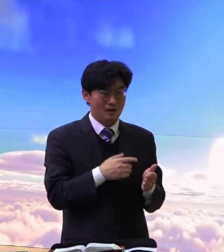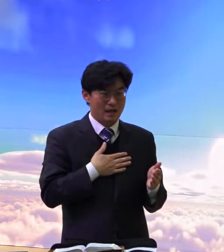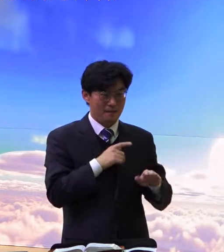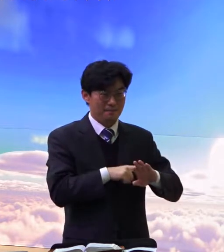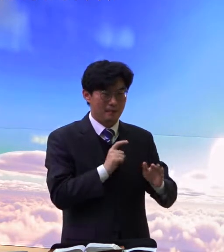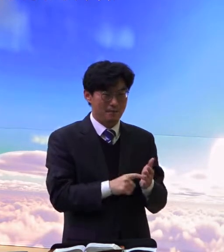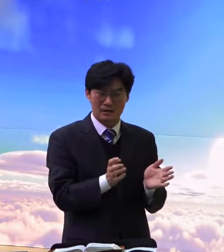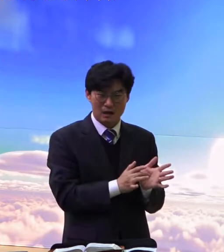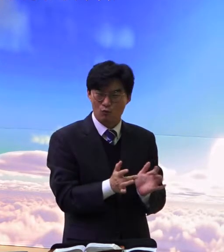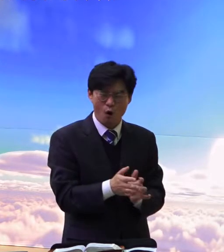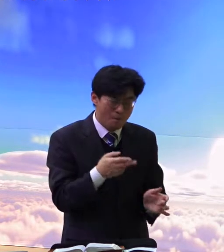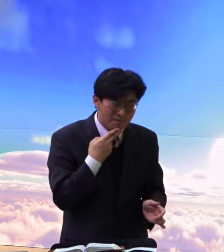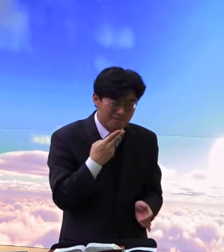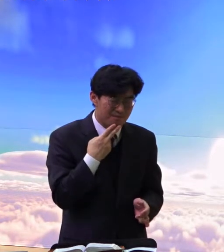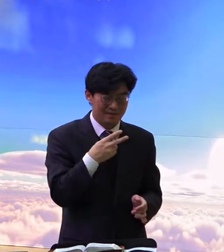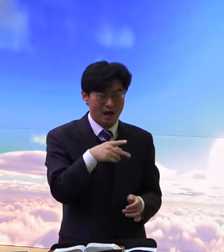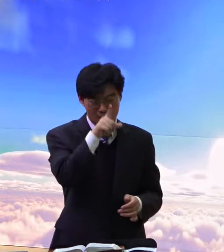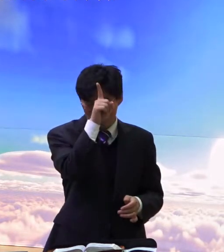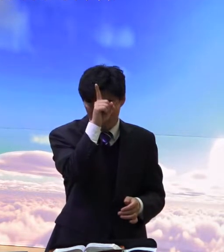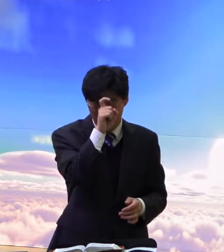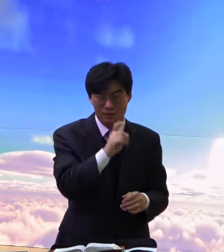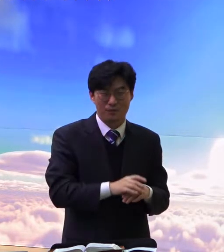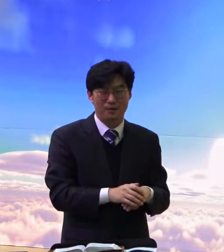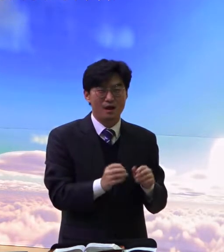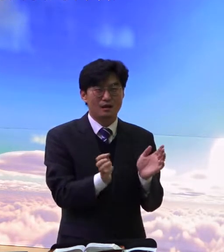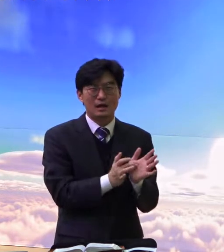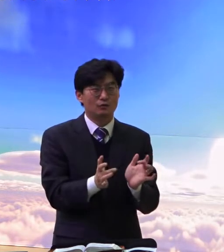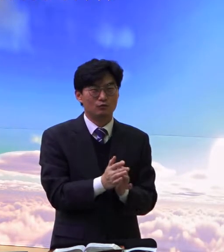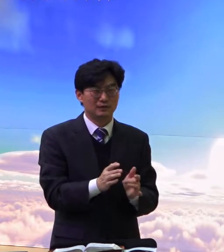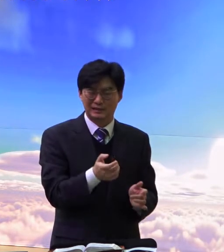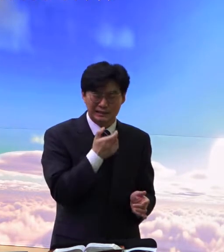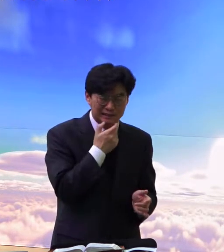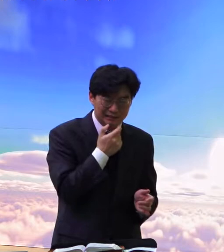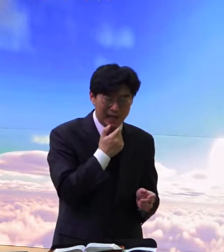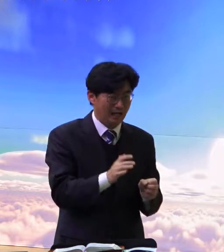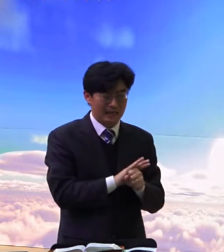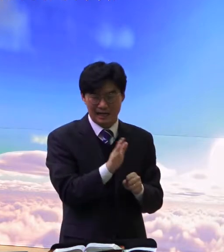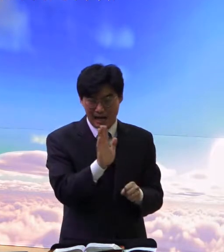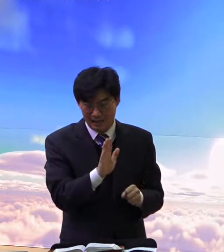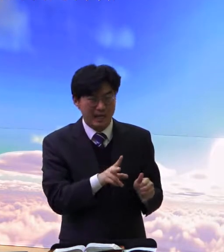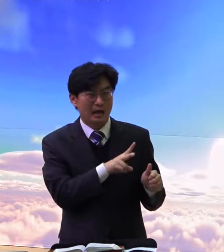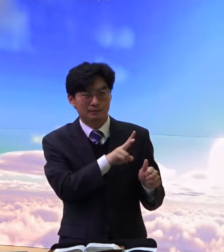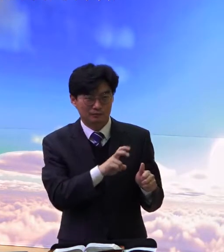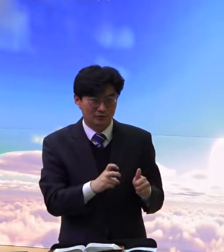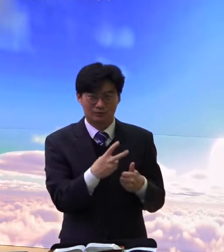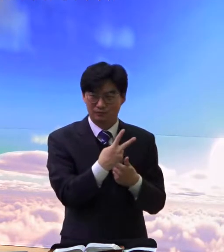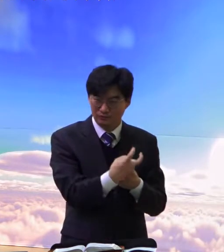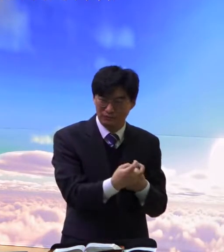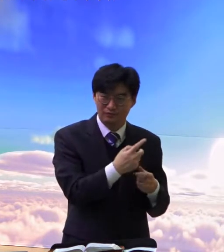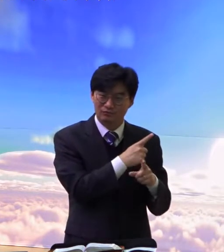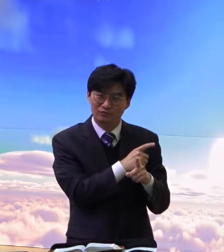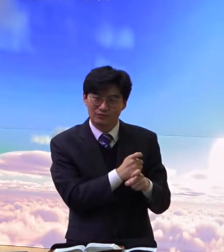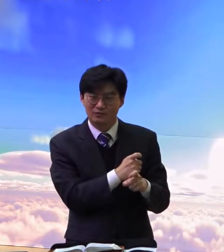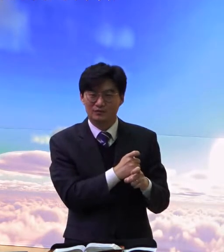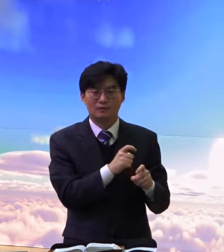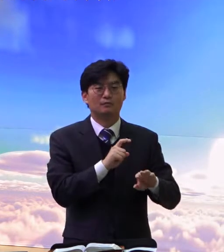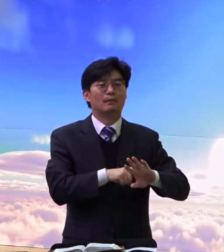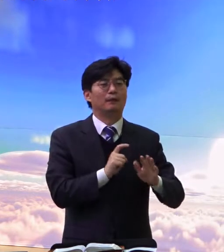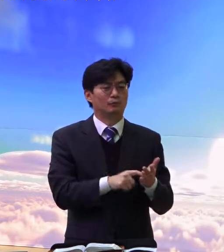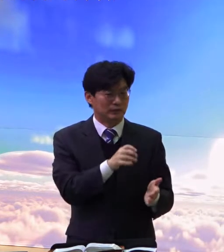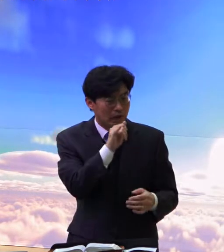예수님이 안 계신 것 같고, 예수님 어디 멀리 계신 것 같고, 예수님을 붙잡을 수 없는 것 같이 느껴지고,